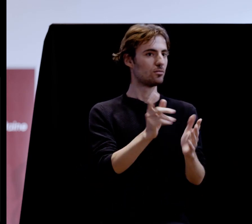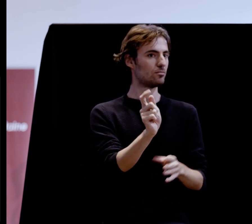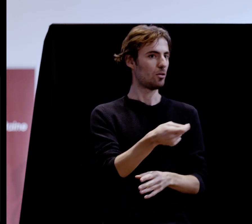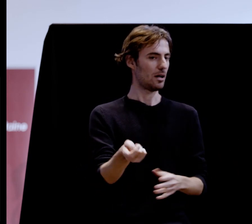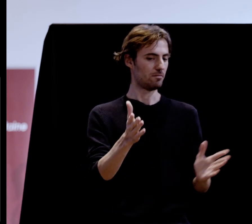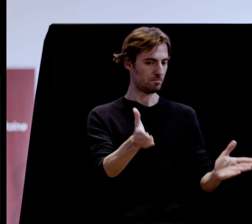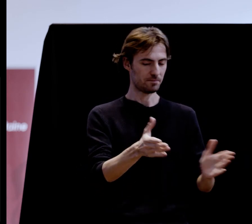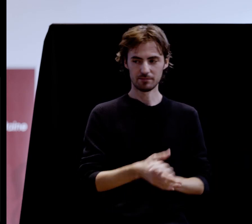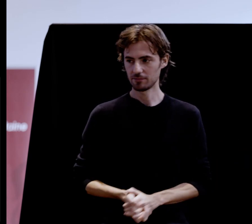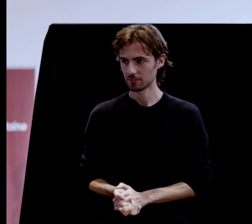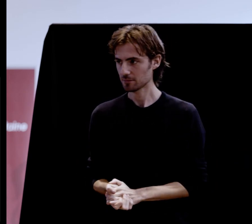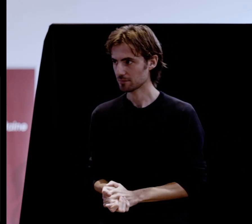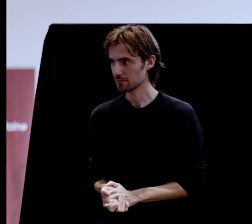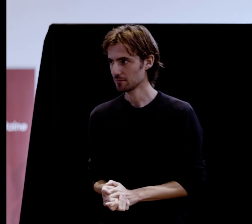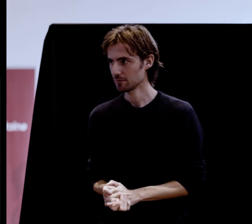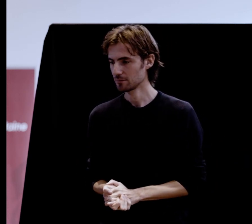Et puis,